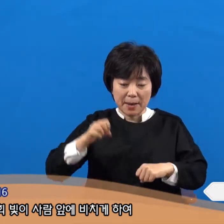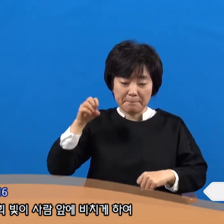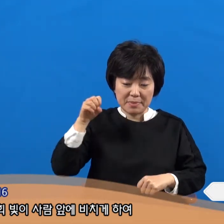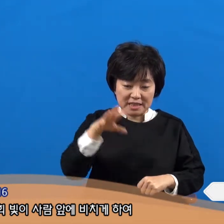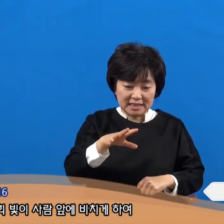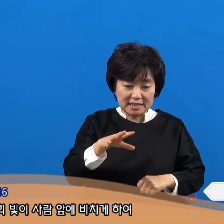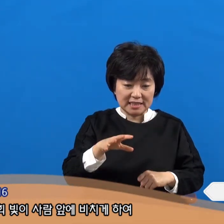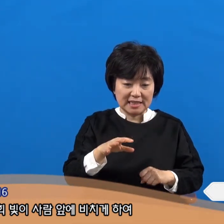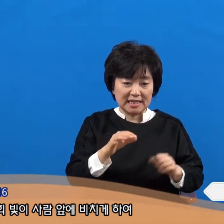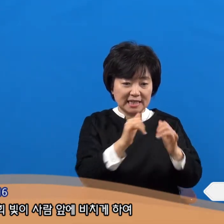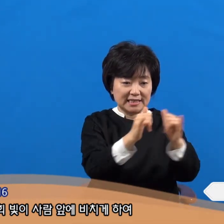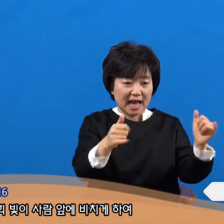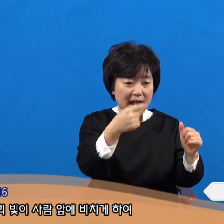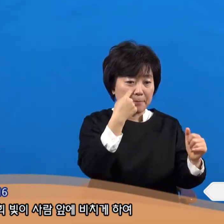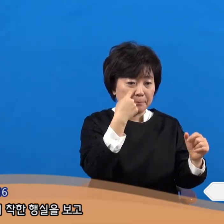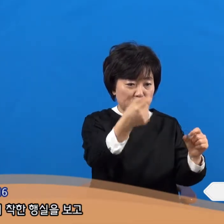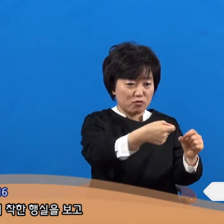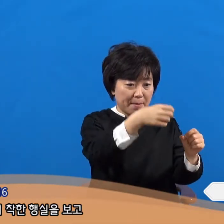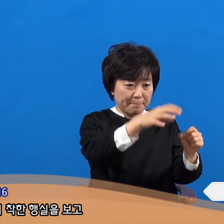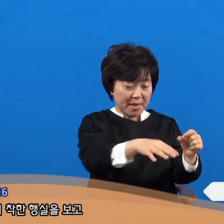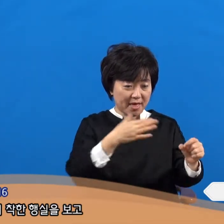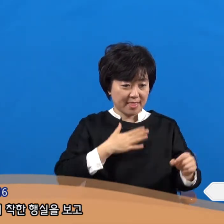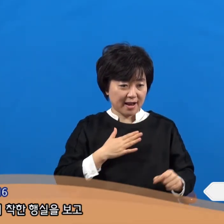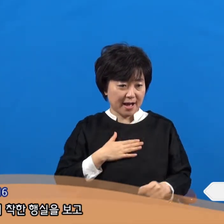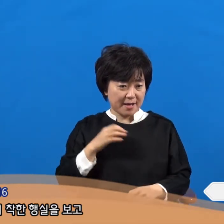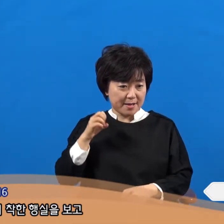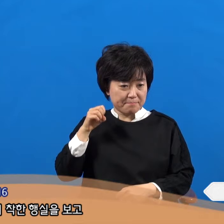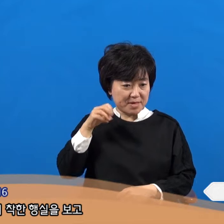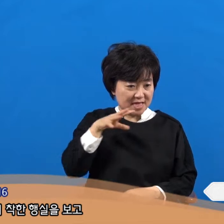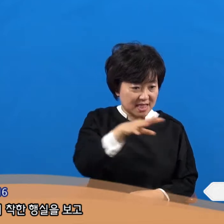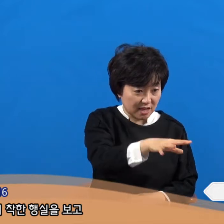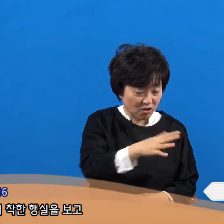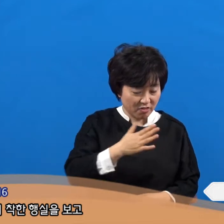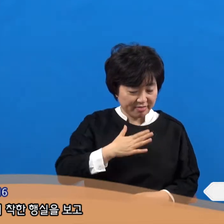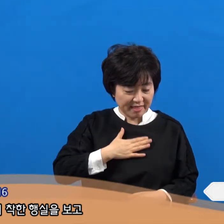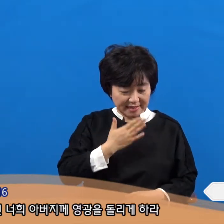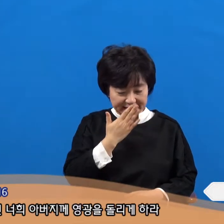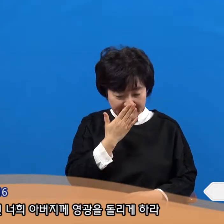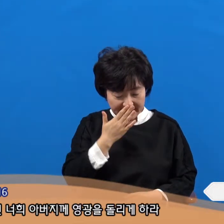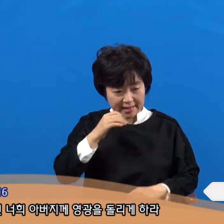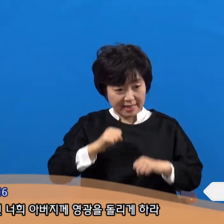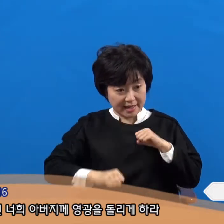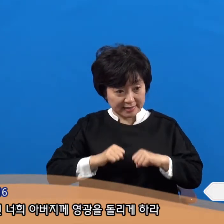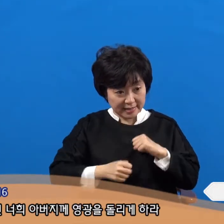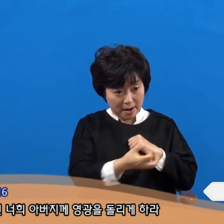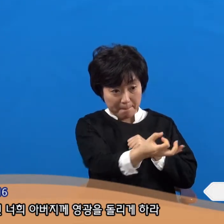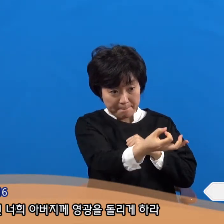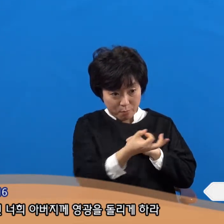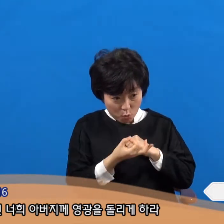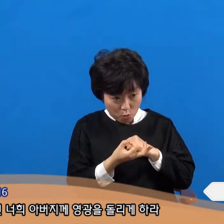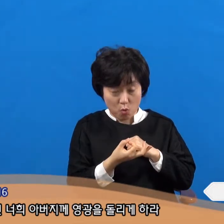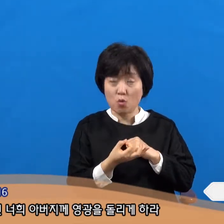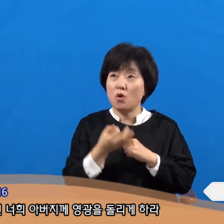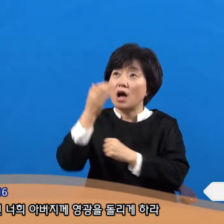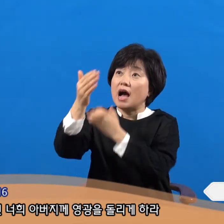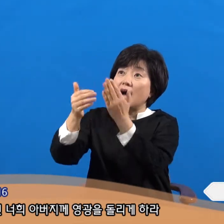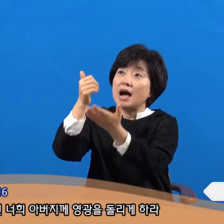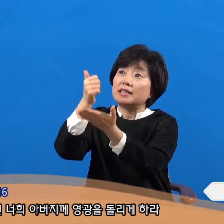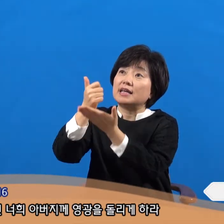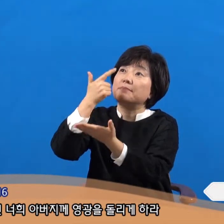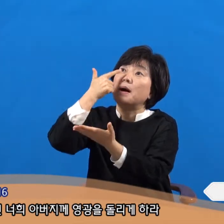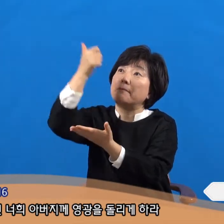빛이 사람 앞에 비치게 하여 그들로 너희 착한 행실을 보고 하늘에 계신 너희